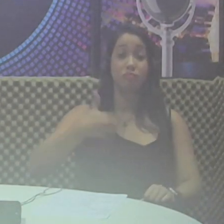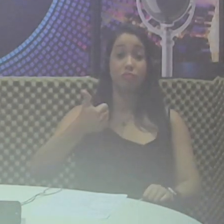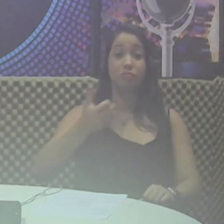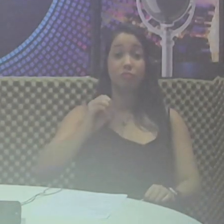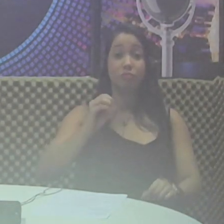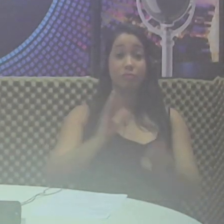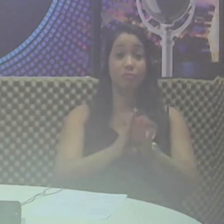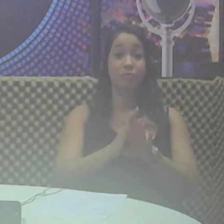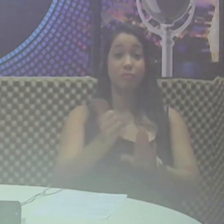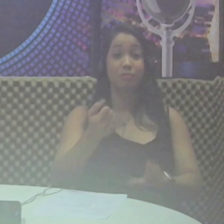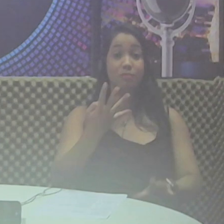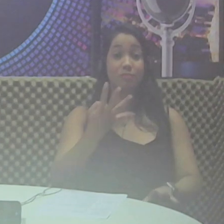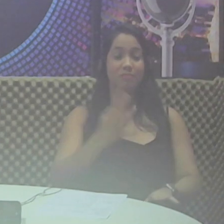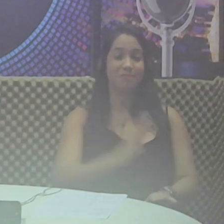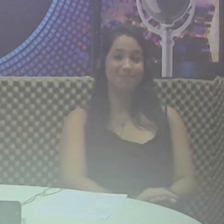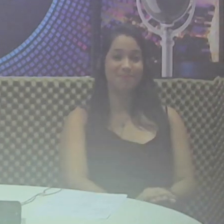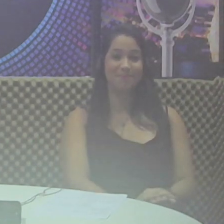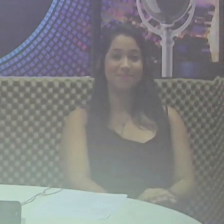14 anos.